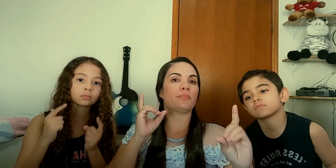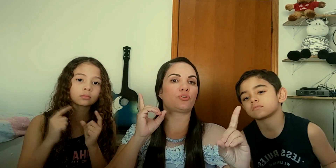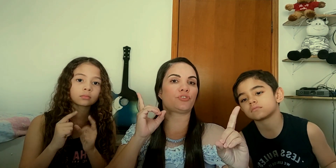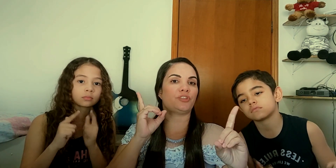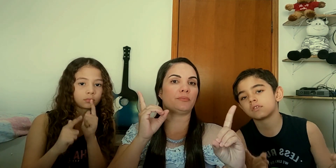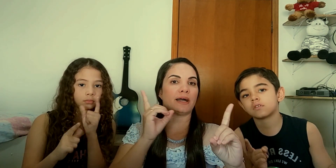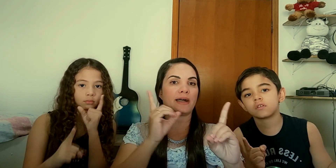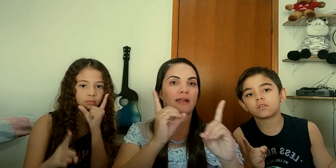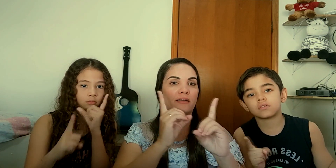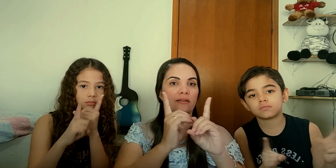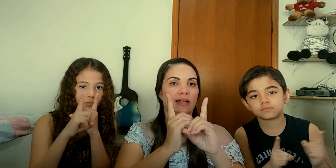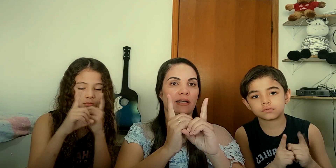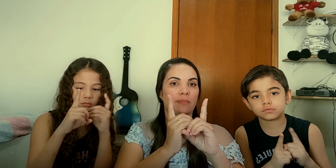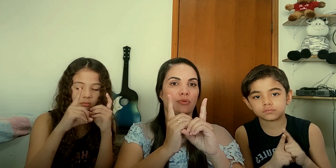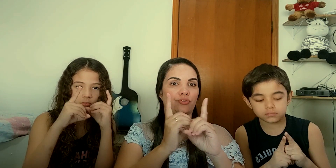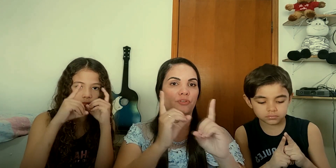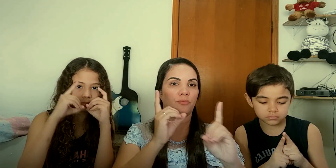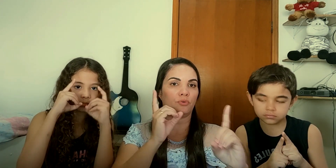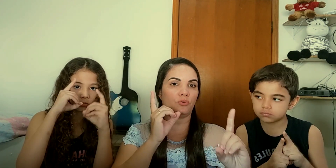Aproximar. Aproximar. Aproximou.